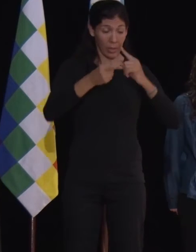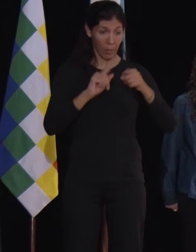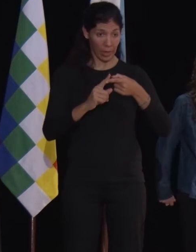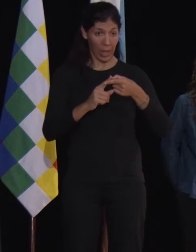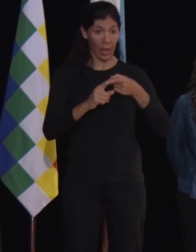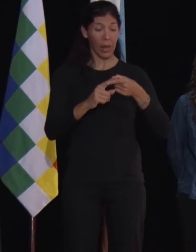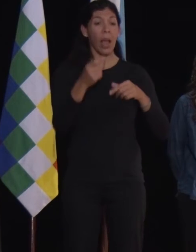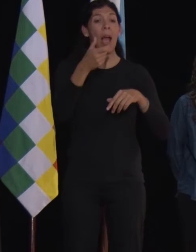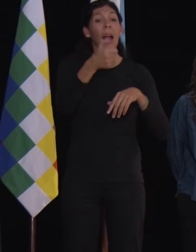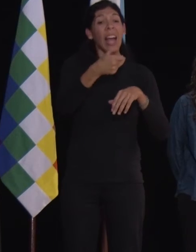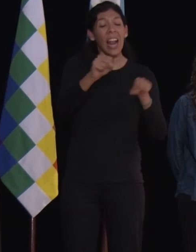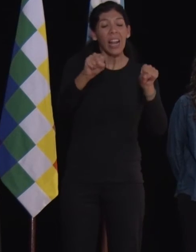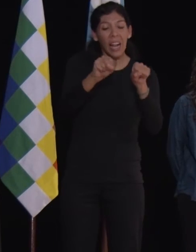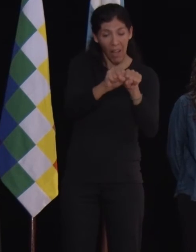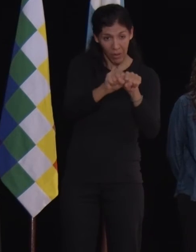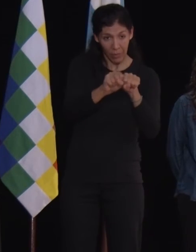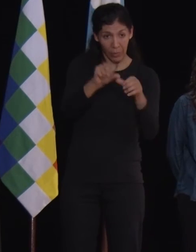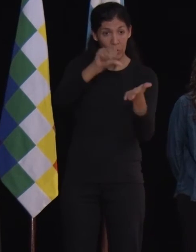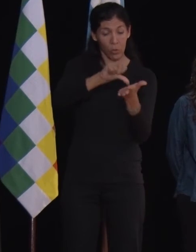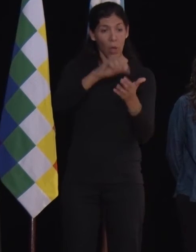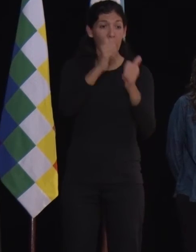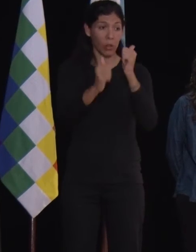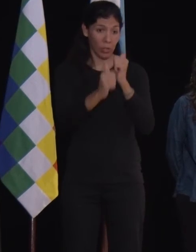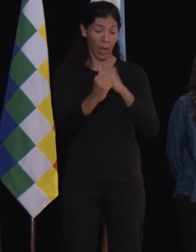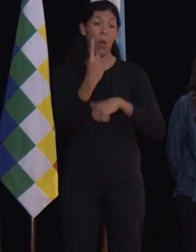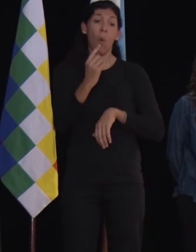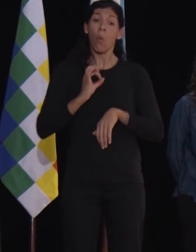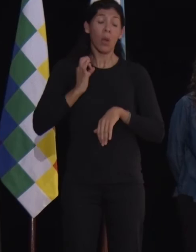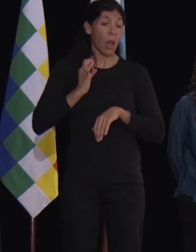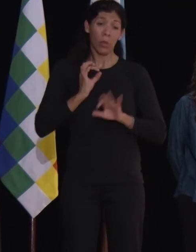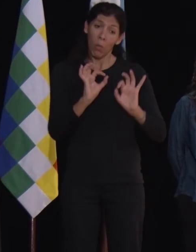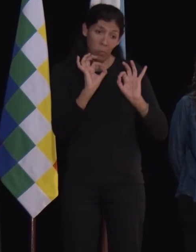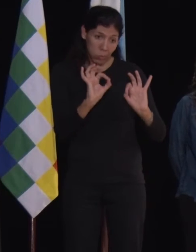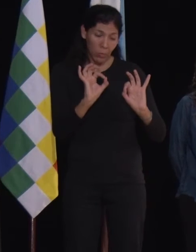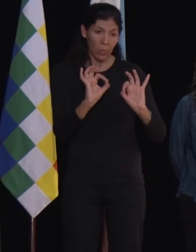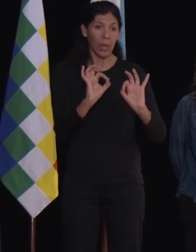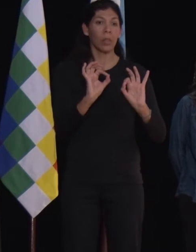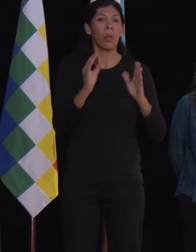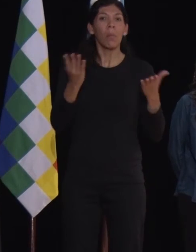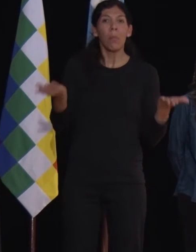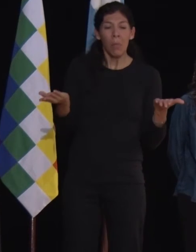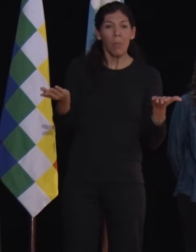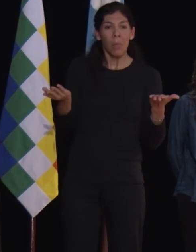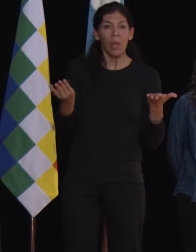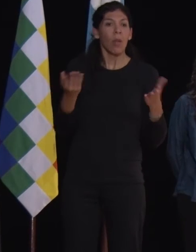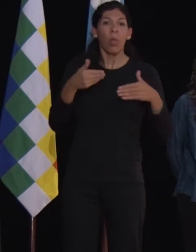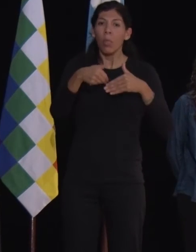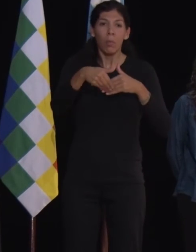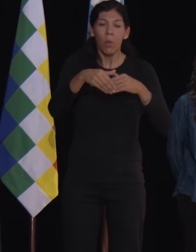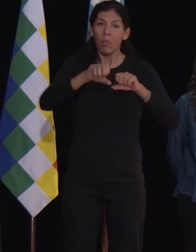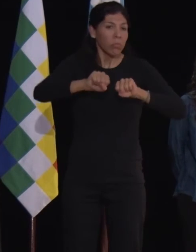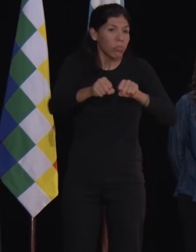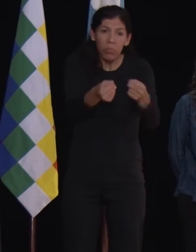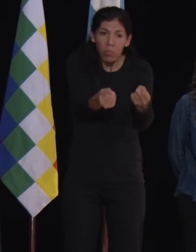de rosario pero bueno cumplido el año por razones que aún no nos han podido especificar por escrito nos suspendieron el servicio